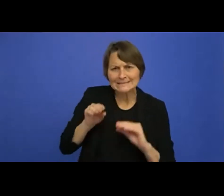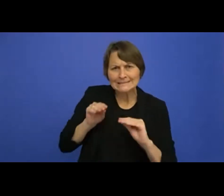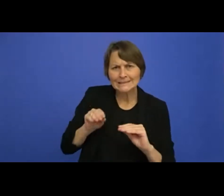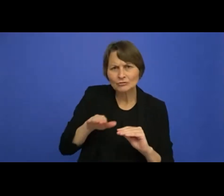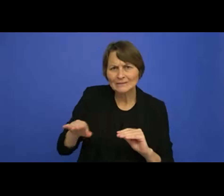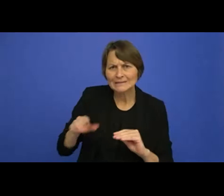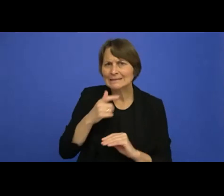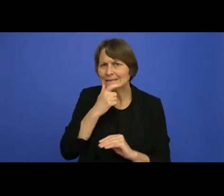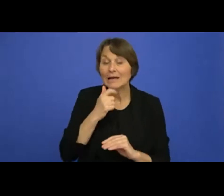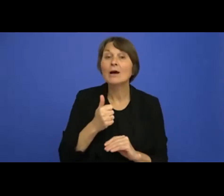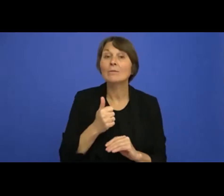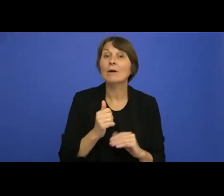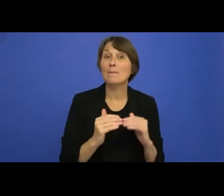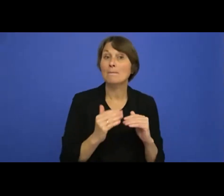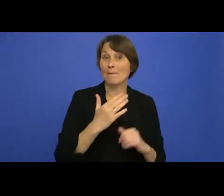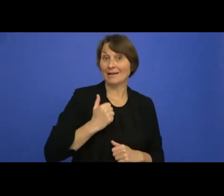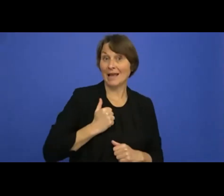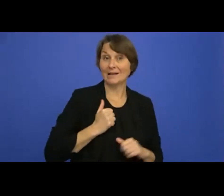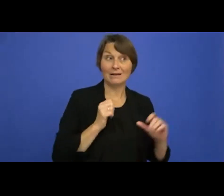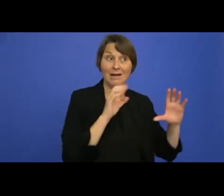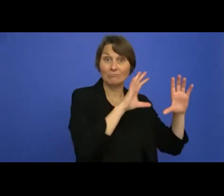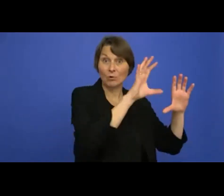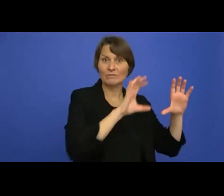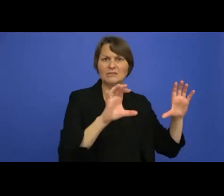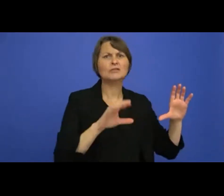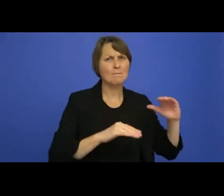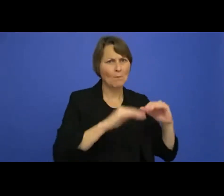enfants. La plupart des provinces et territoires du Canada